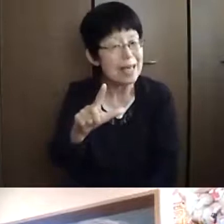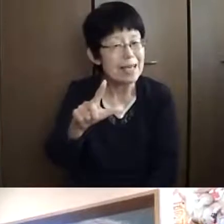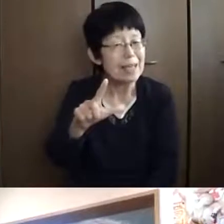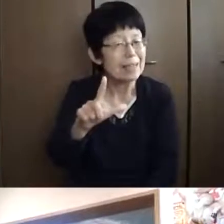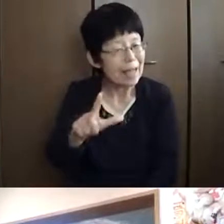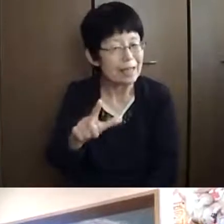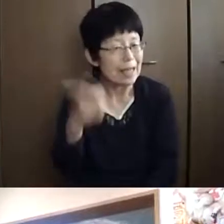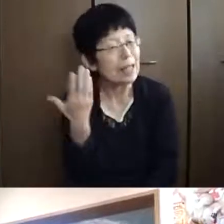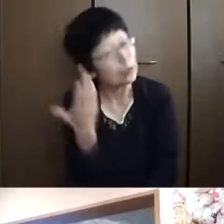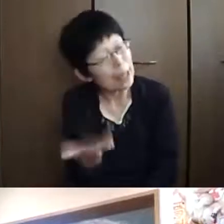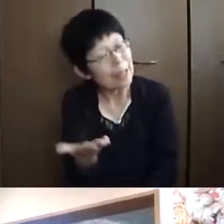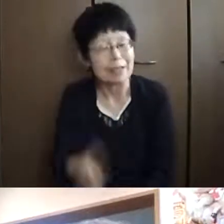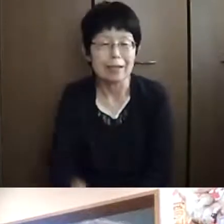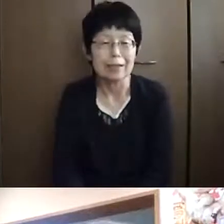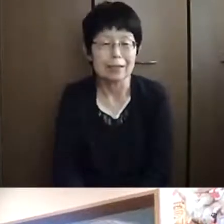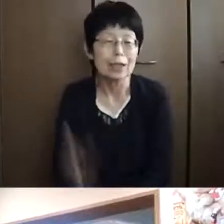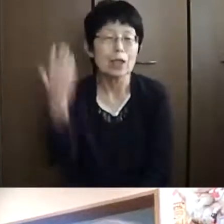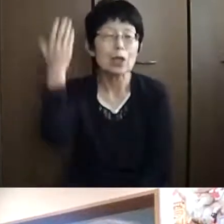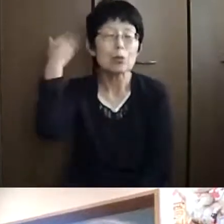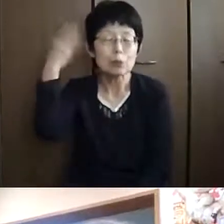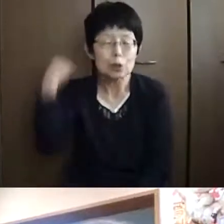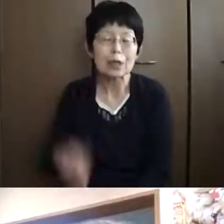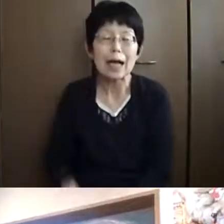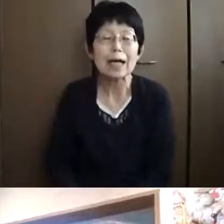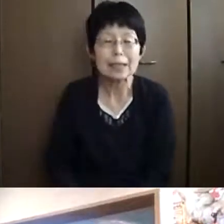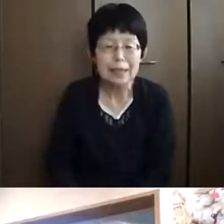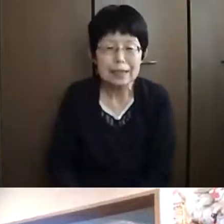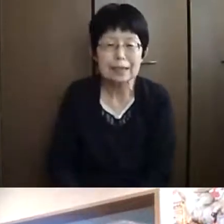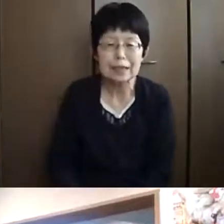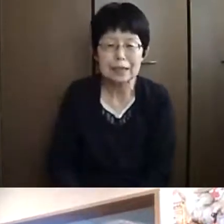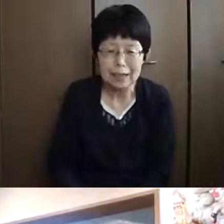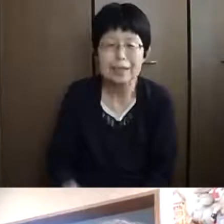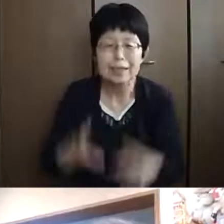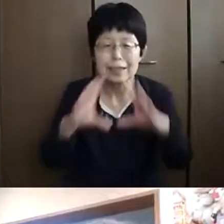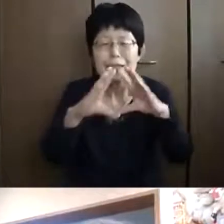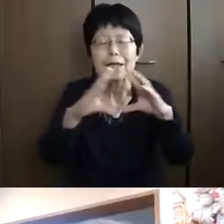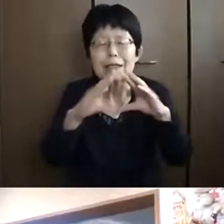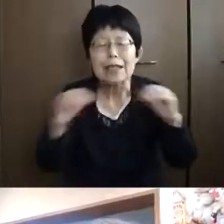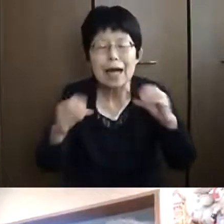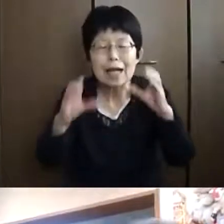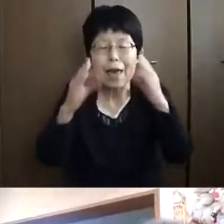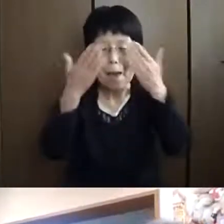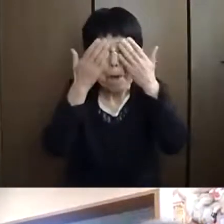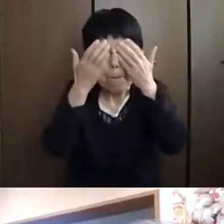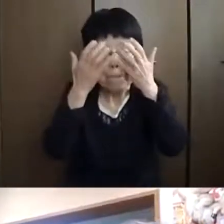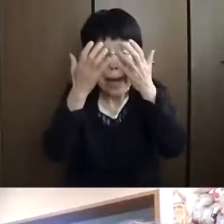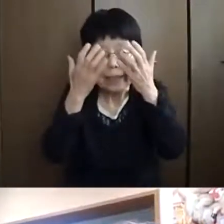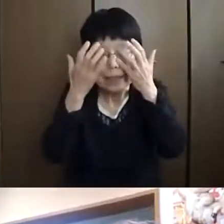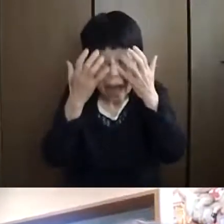で、昔タレパンで トロロさんからですね。のお返事で、昔タレパンダというキャ